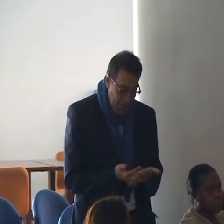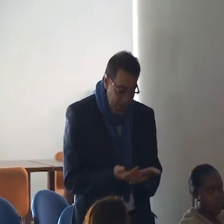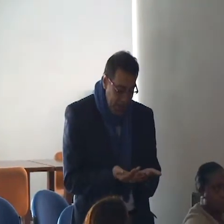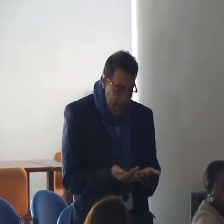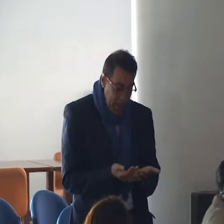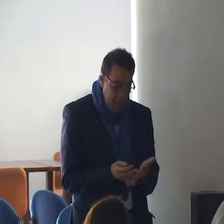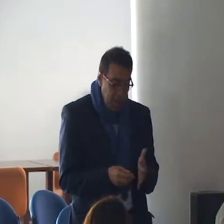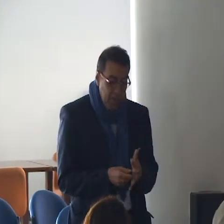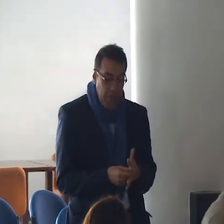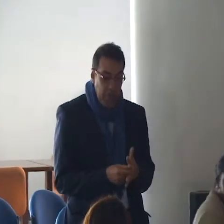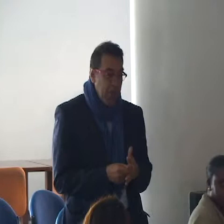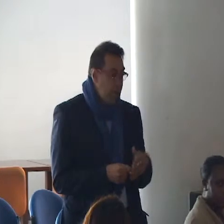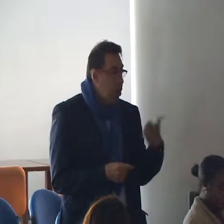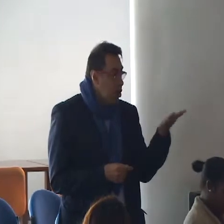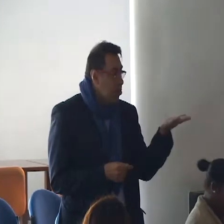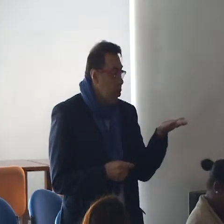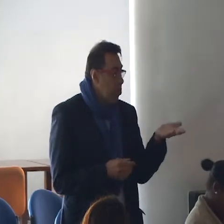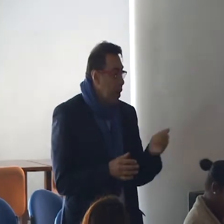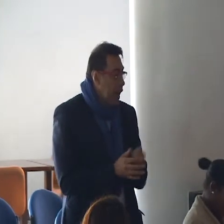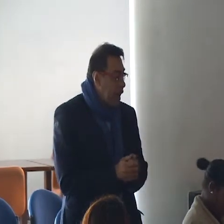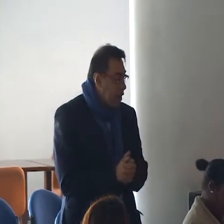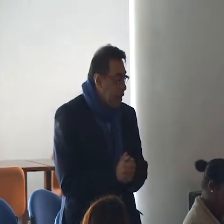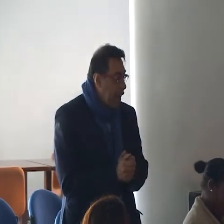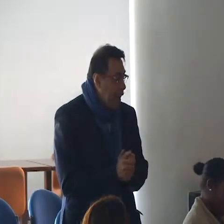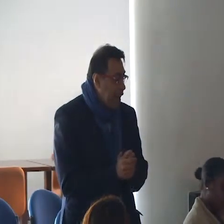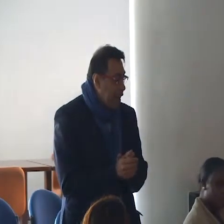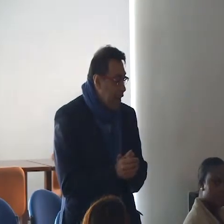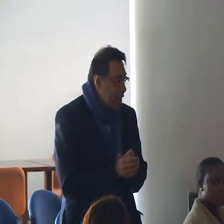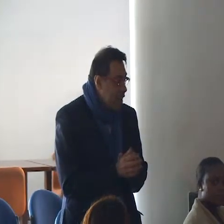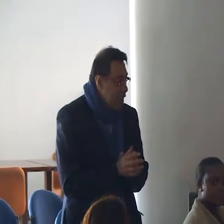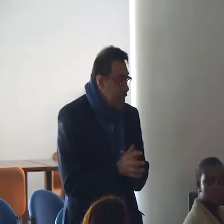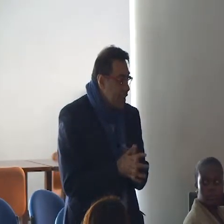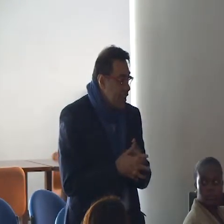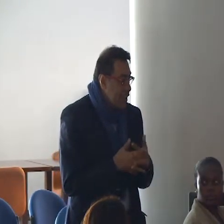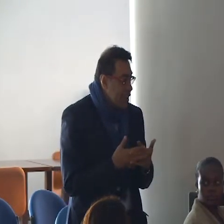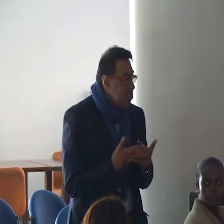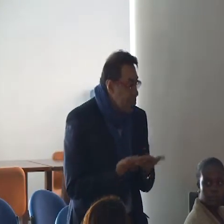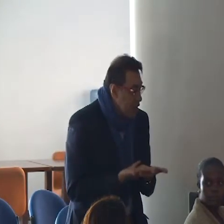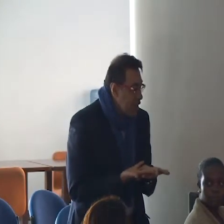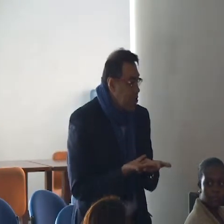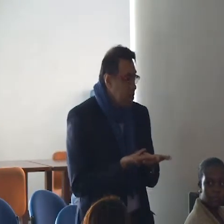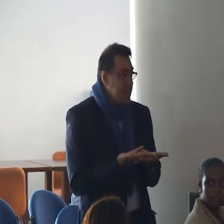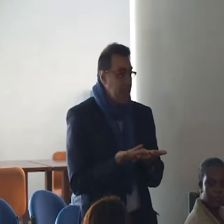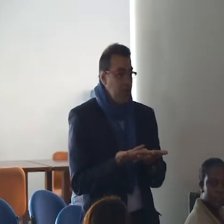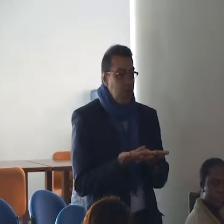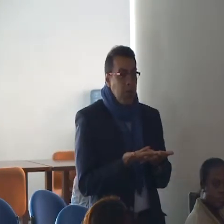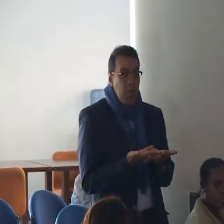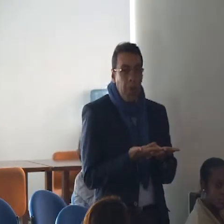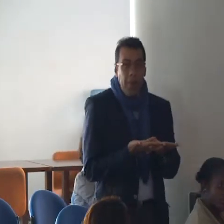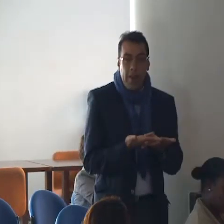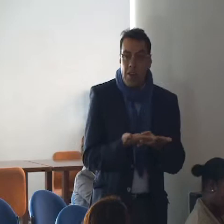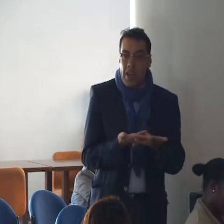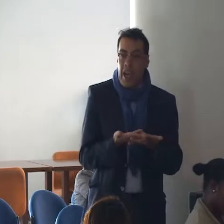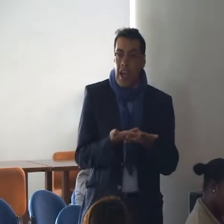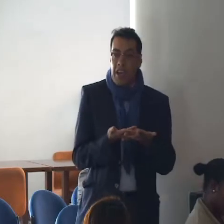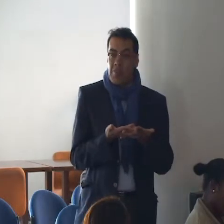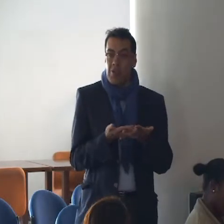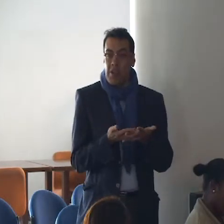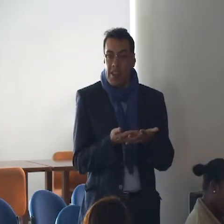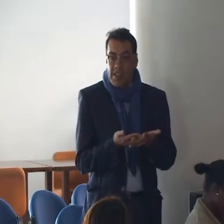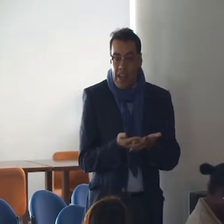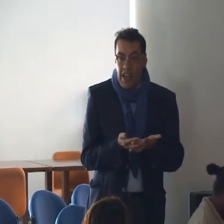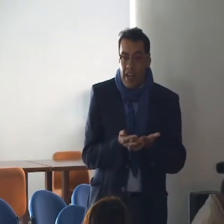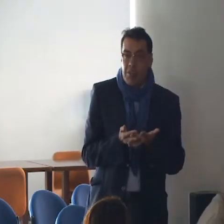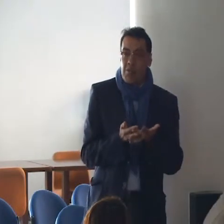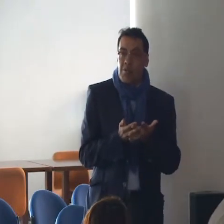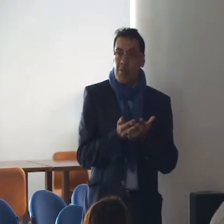terminado y segundo porque no corresponde, pero un poco para dar respuesta a su inquietud. Creo que